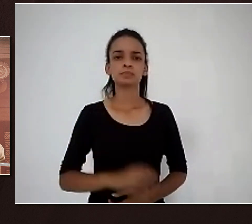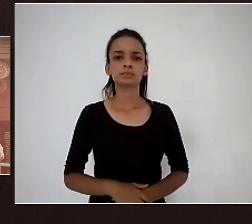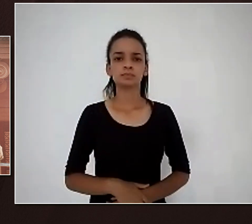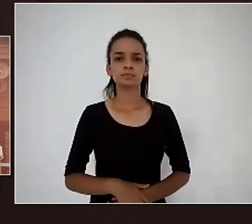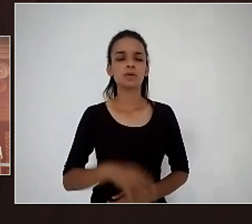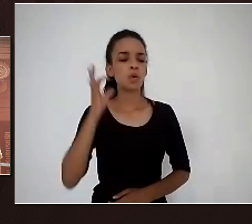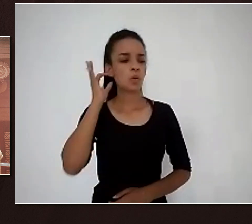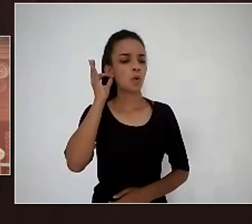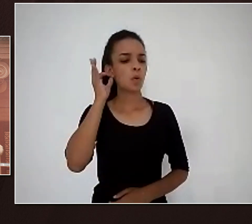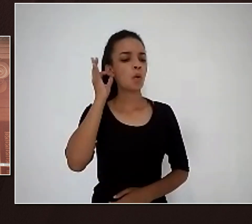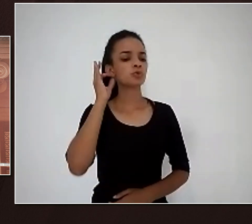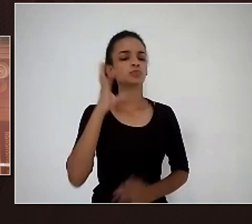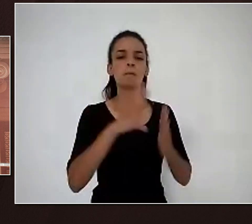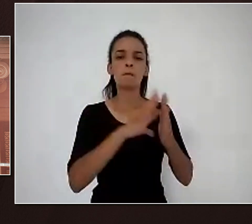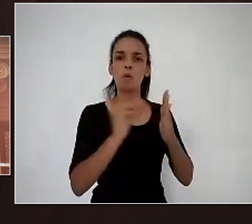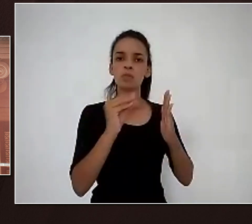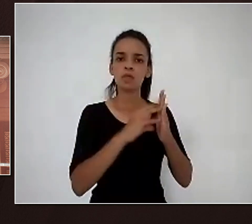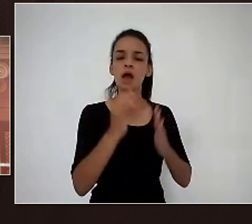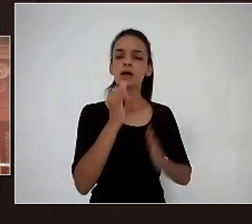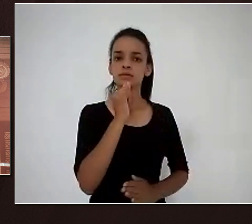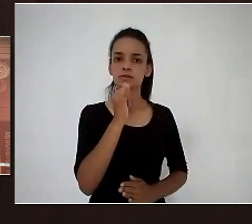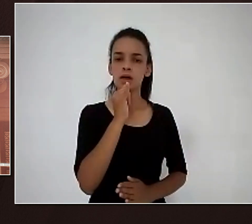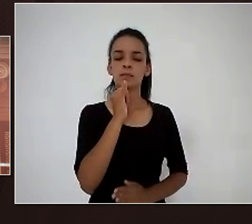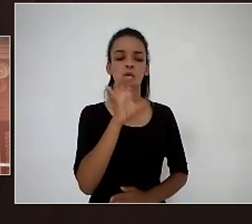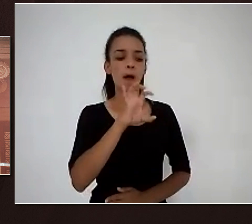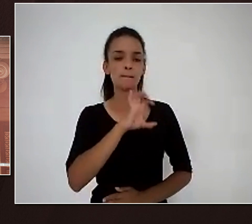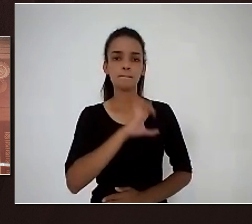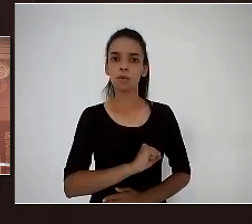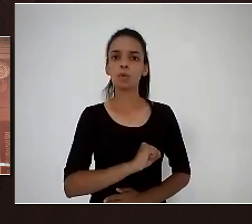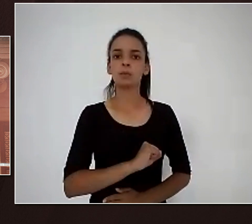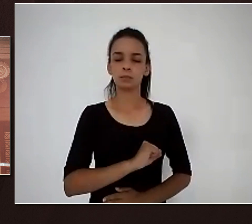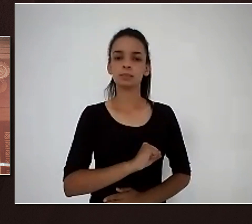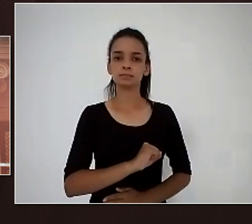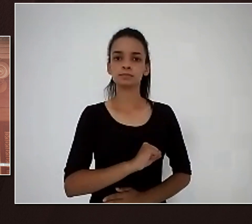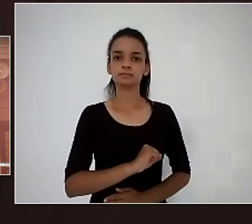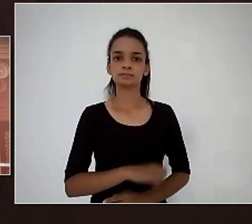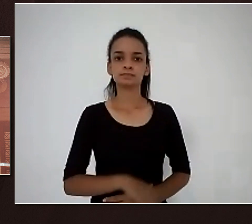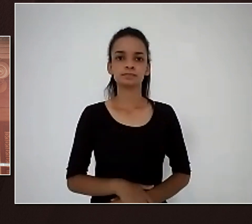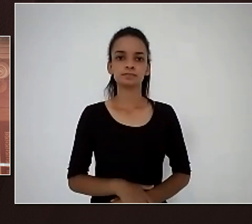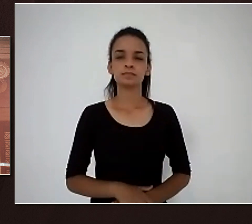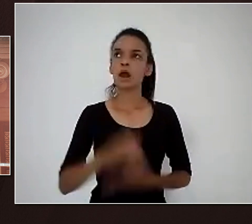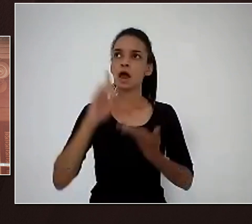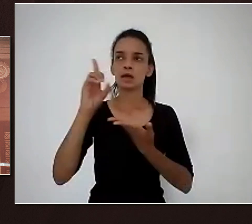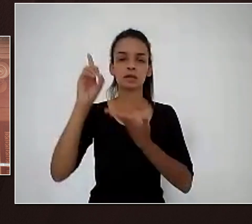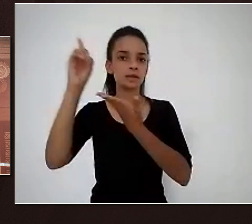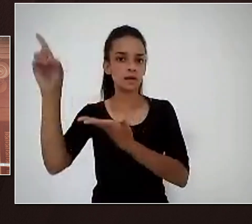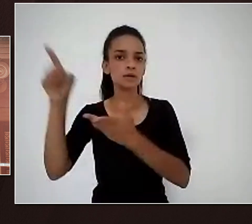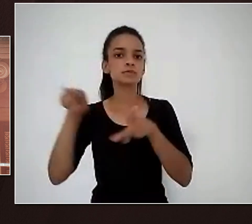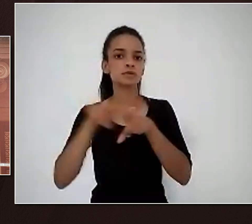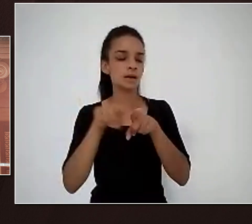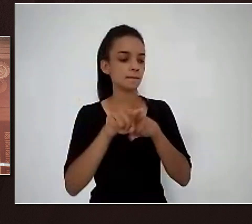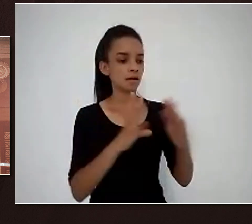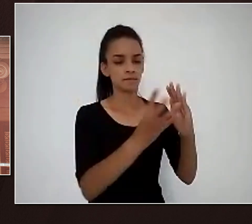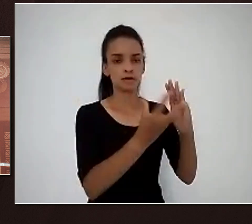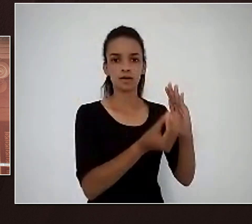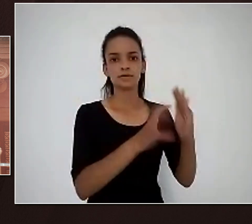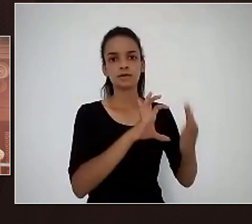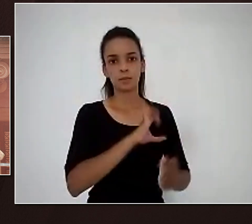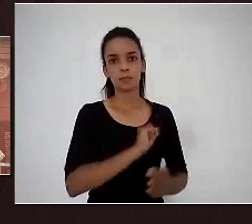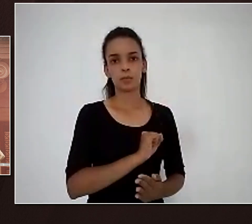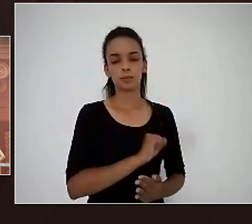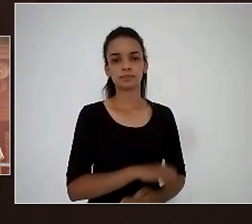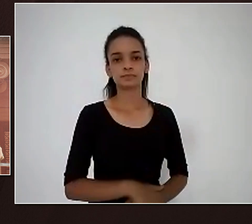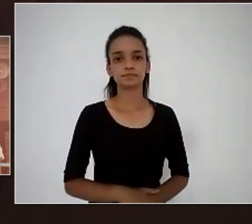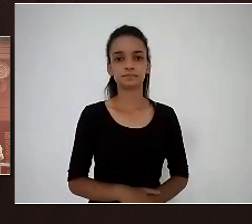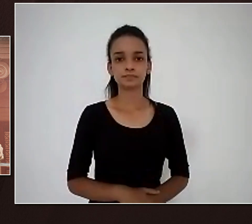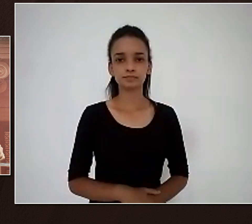excelente modelo de amor, né, ao Senhor e ao modelo de amor para com a igreja. Em Filipenses 3,